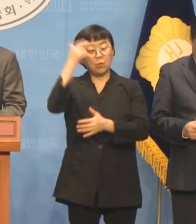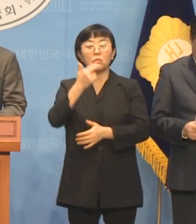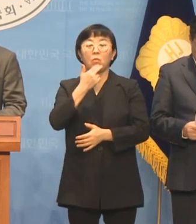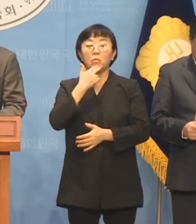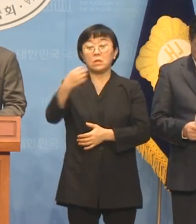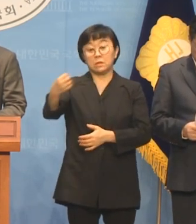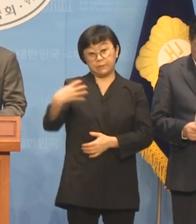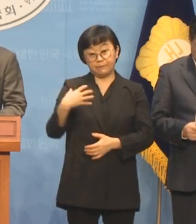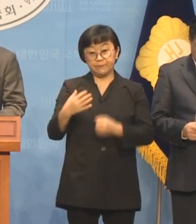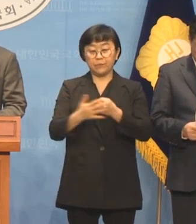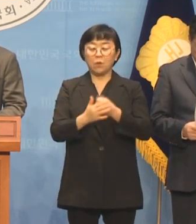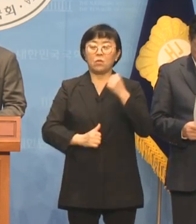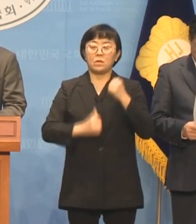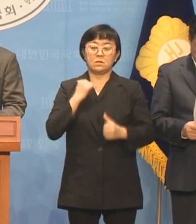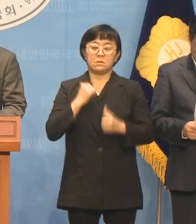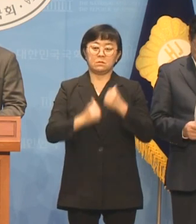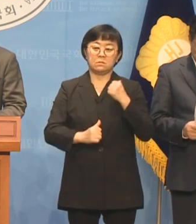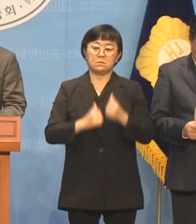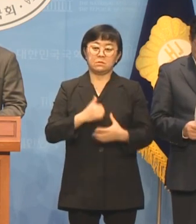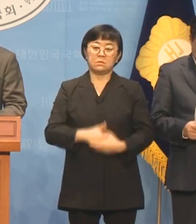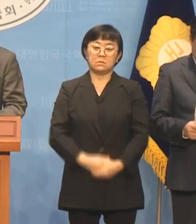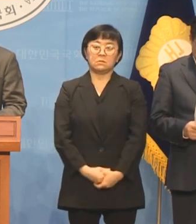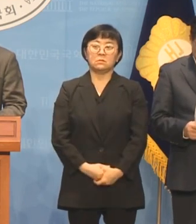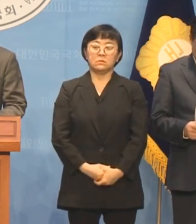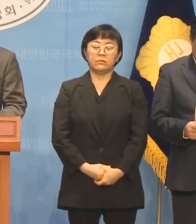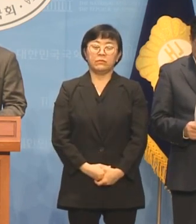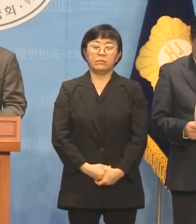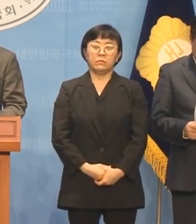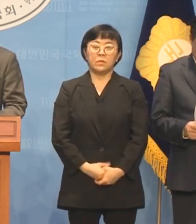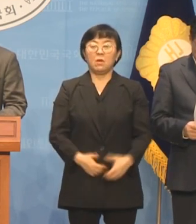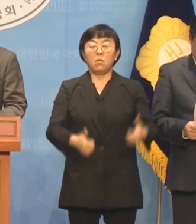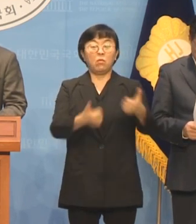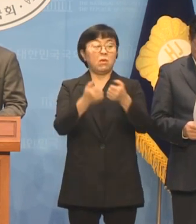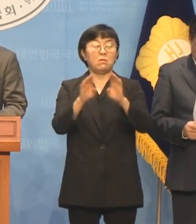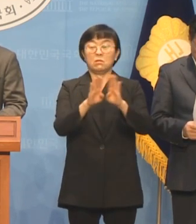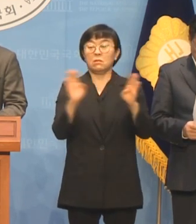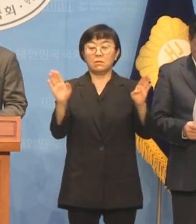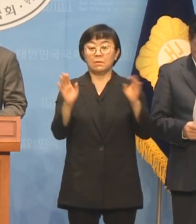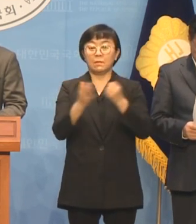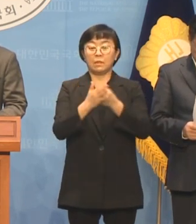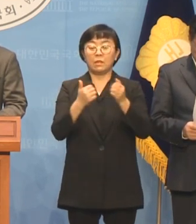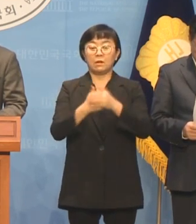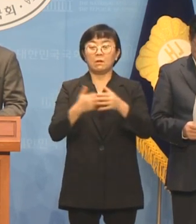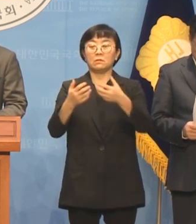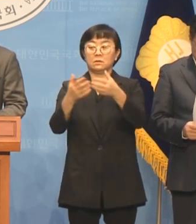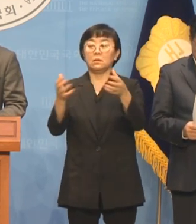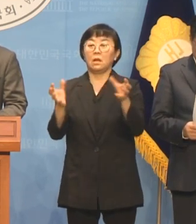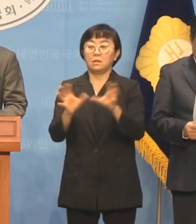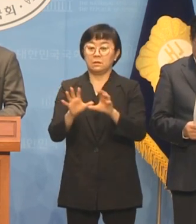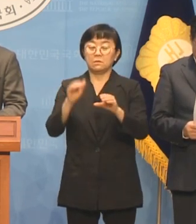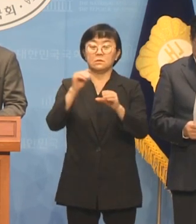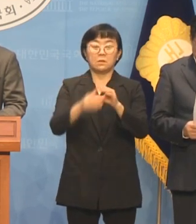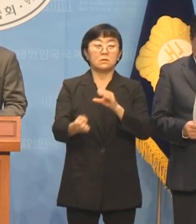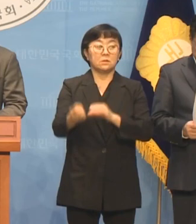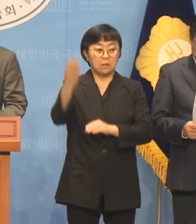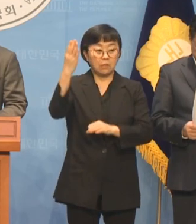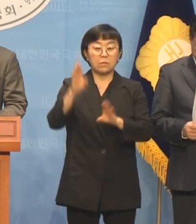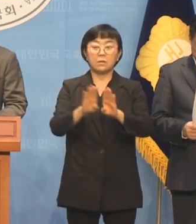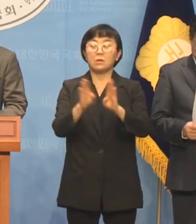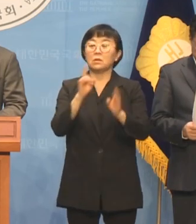유체이탈 화법에 분노하지 않을 수 없습니다. 회의는 열지도 않으면서 당이 총선 승리하면